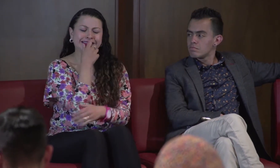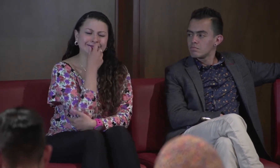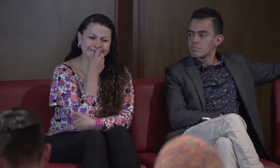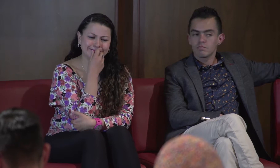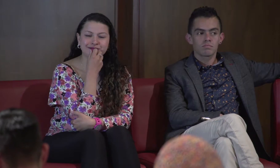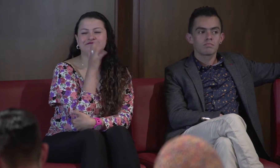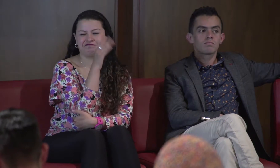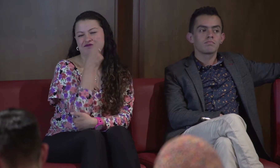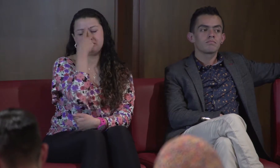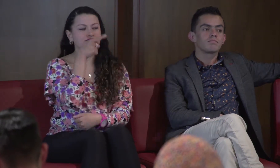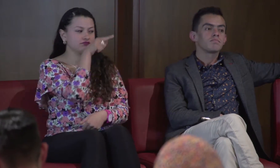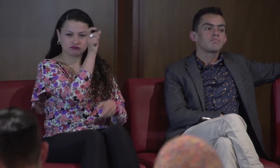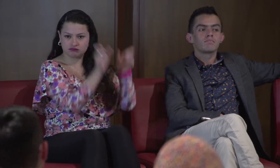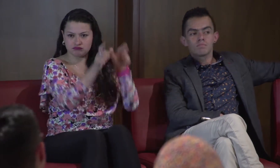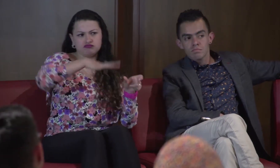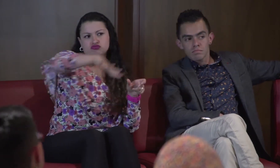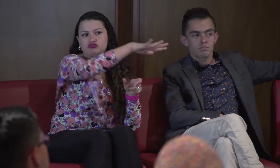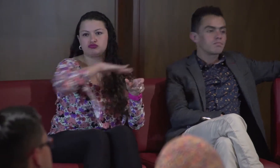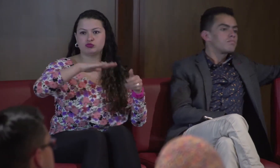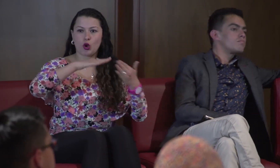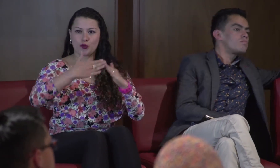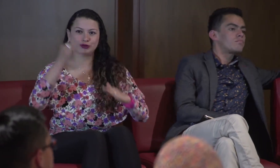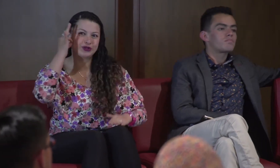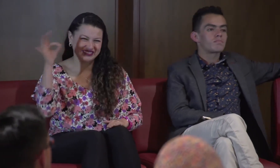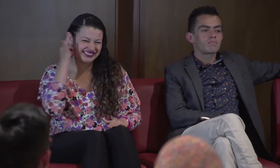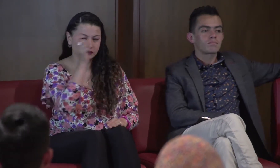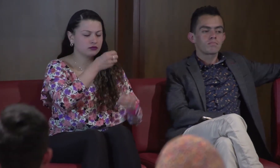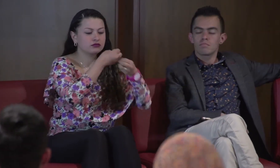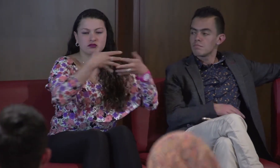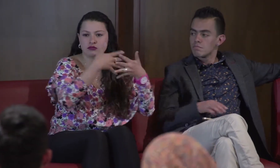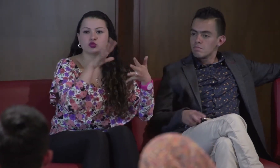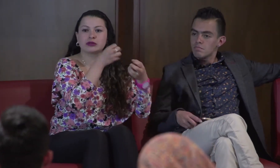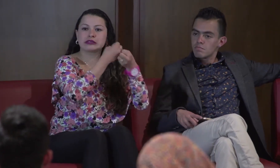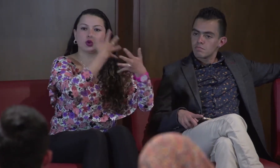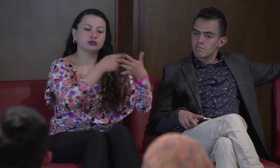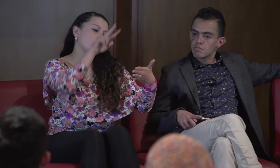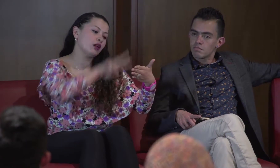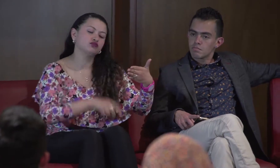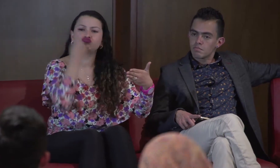poder conceptualizar y sobre todo interiorizar esos conceptos. La comunidad